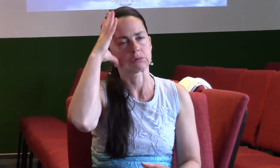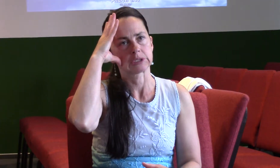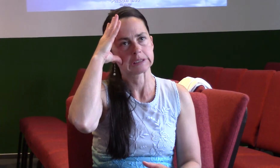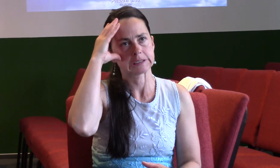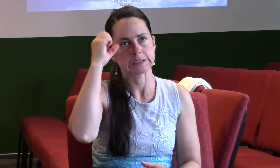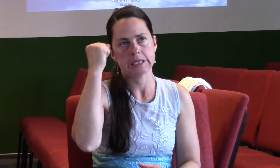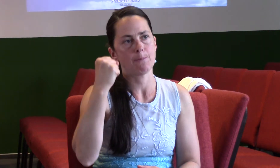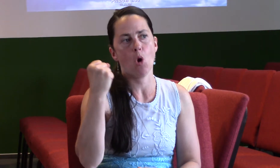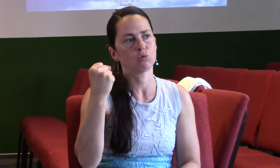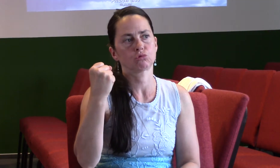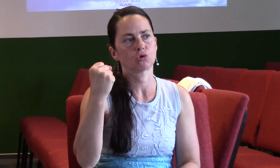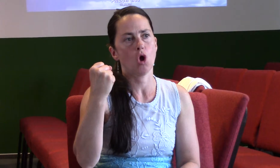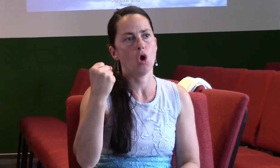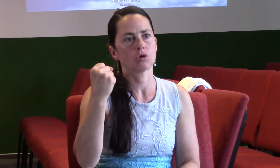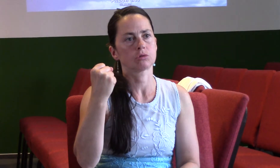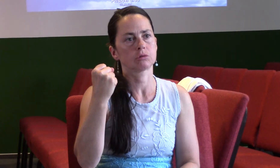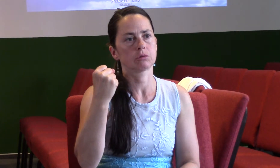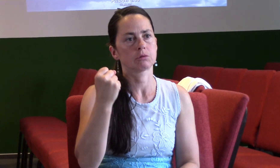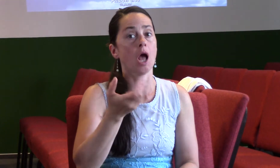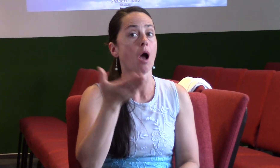pokud jsme věrní v dávání.